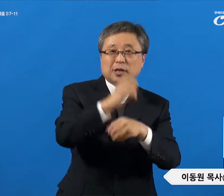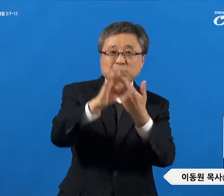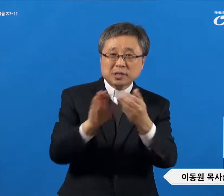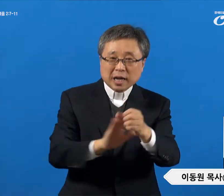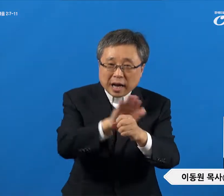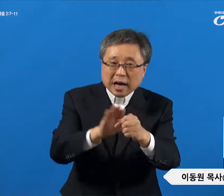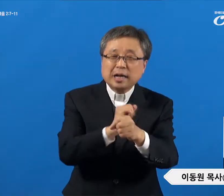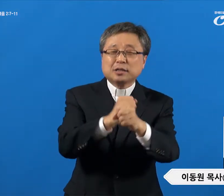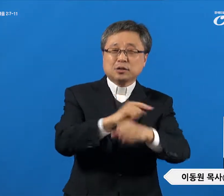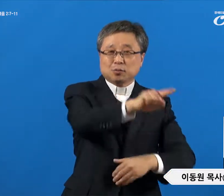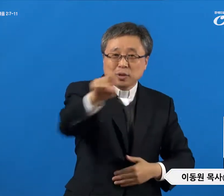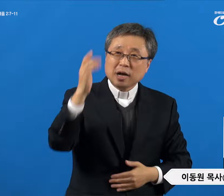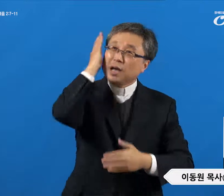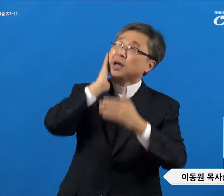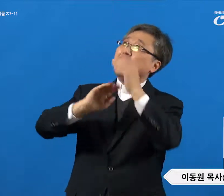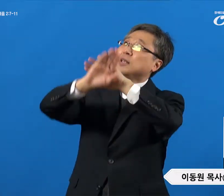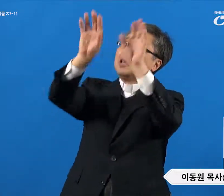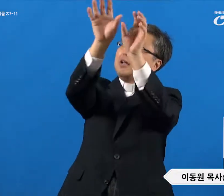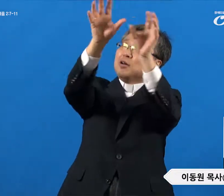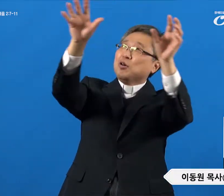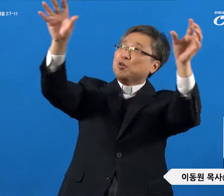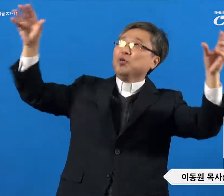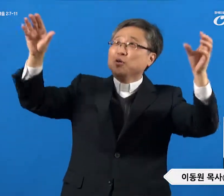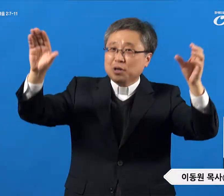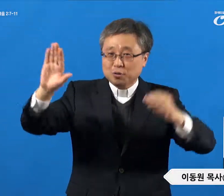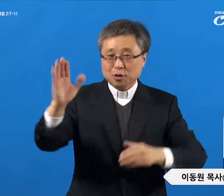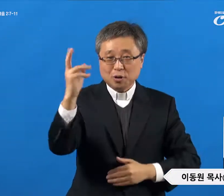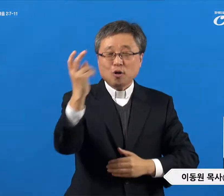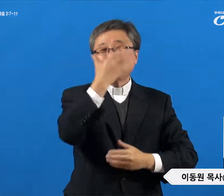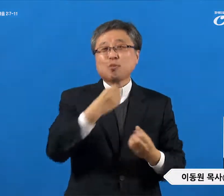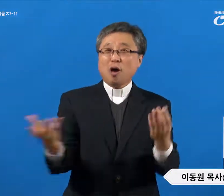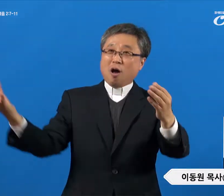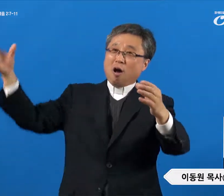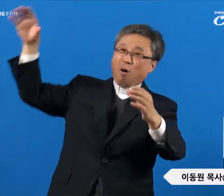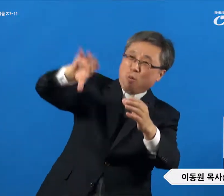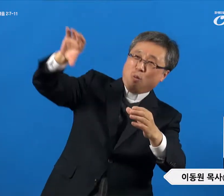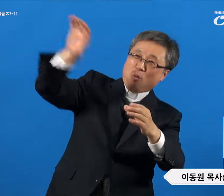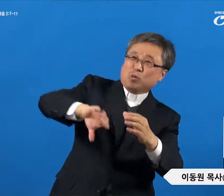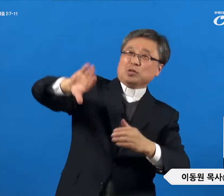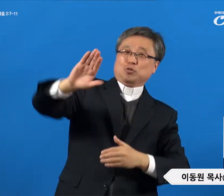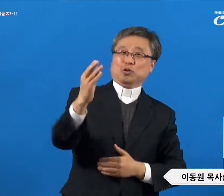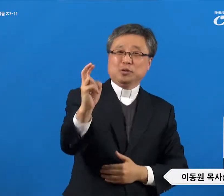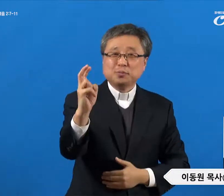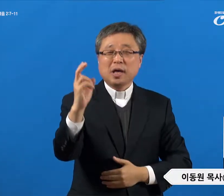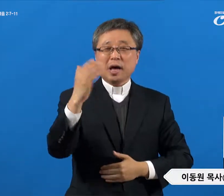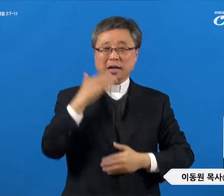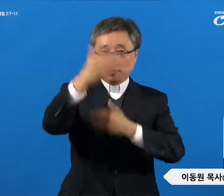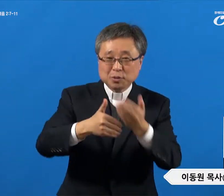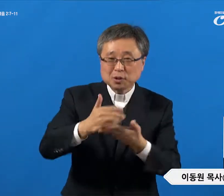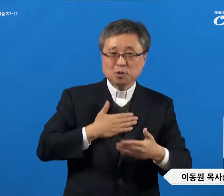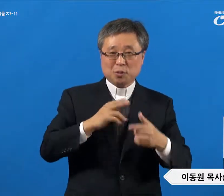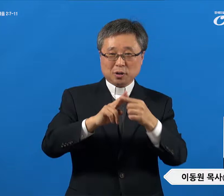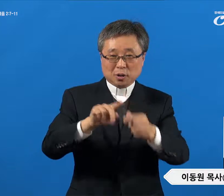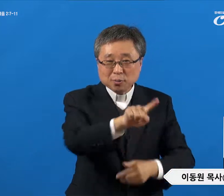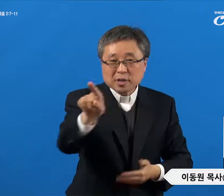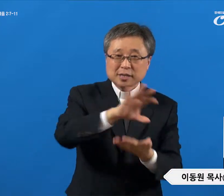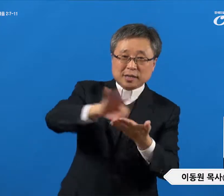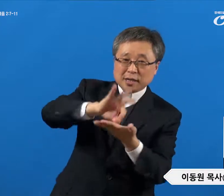여러분, 하늘의 커튼이 열릴 것입니다. 축복이 쏟아질 것입니다. 하나님이 저와 여러분을 쓰실 것입니다. 우리